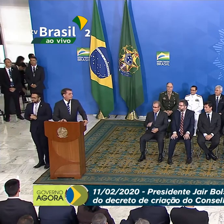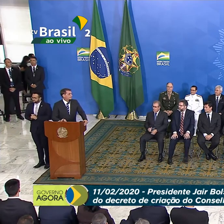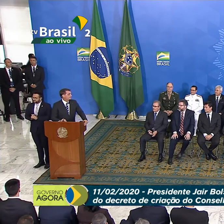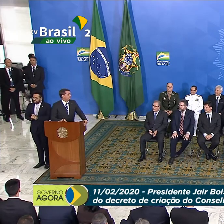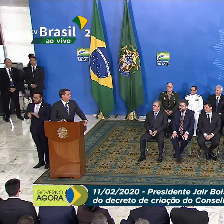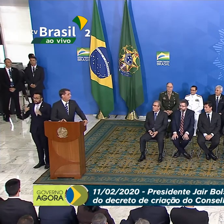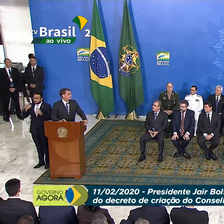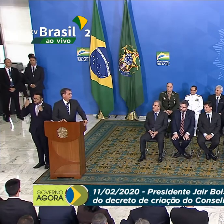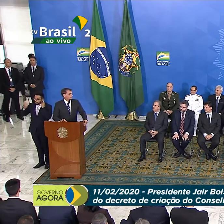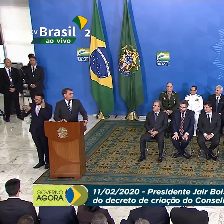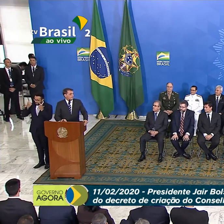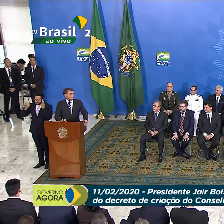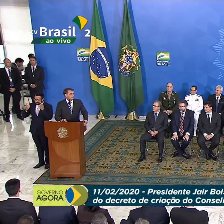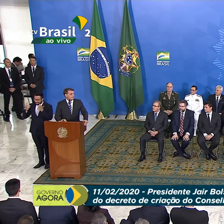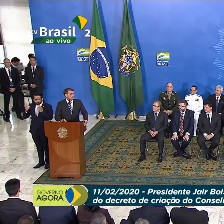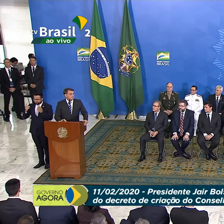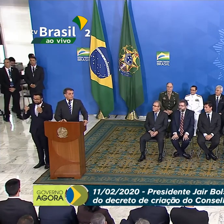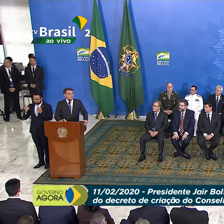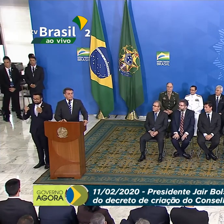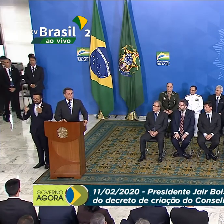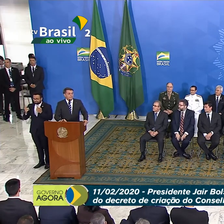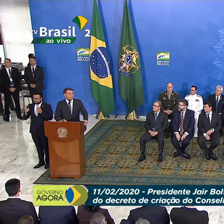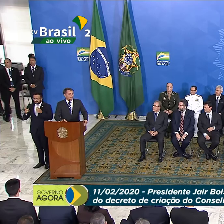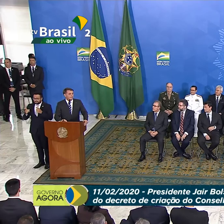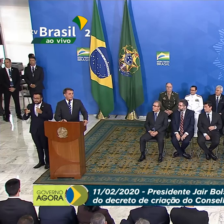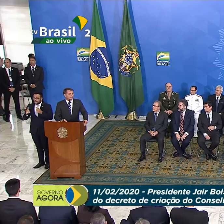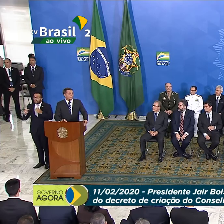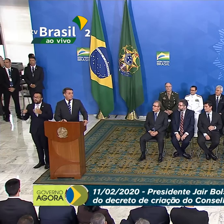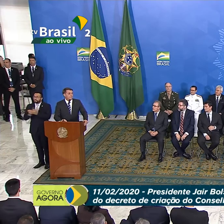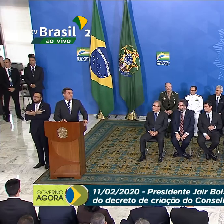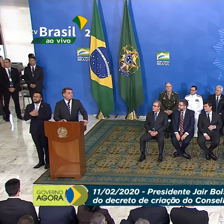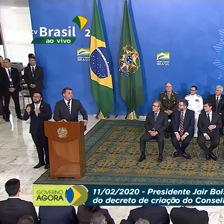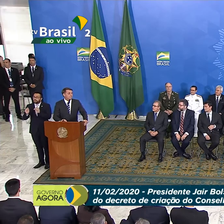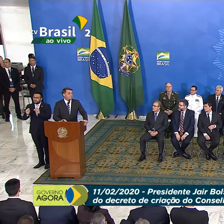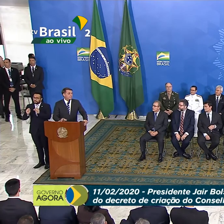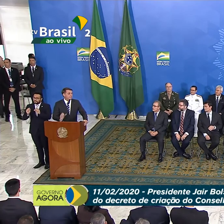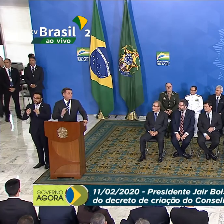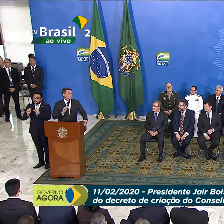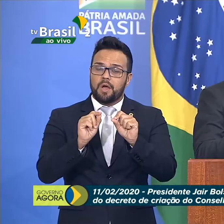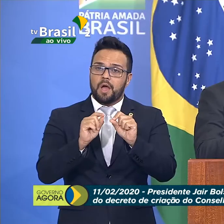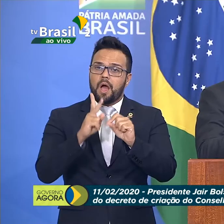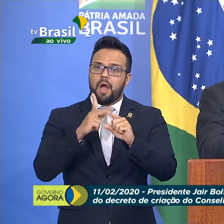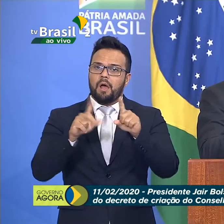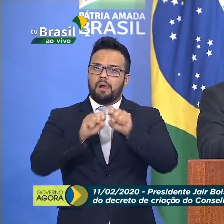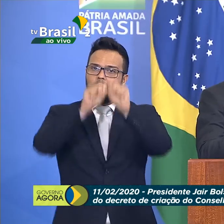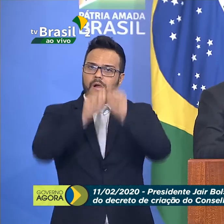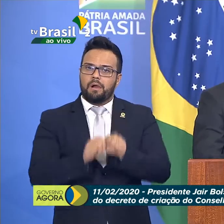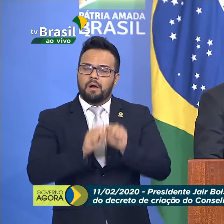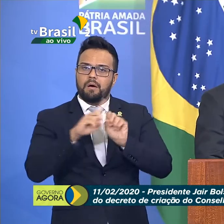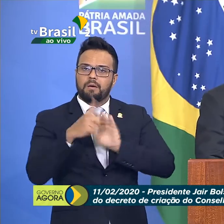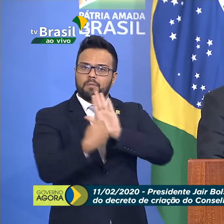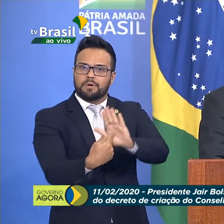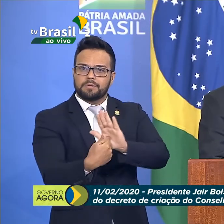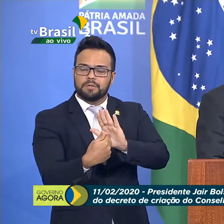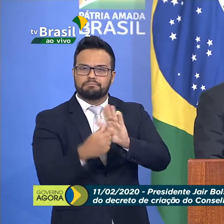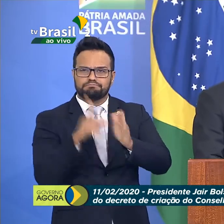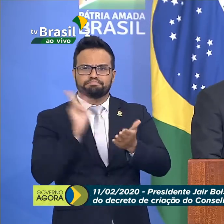nossa preocupação fez com que fosse deflagrada uma verdadeira indústria das demarcações de terras